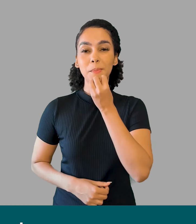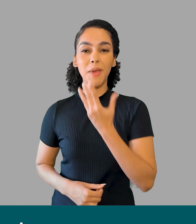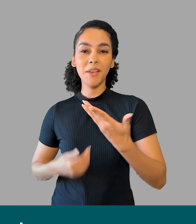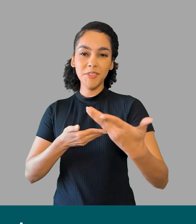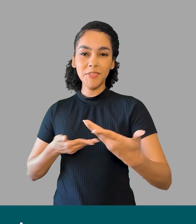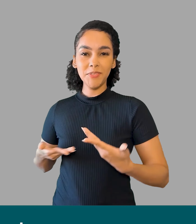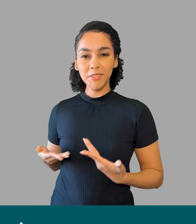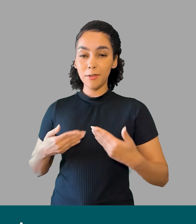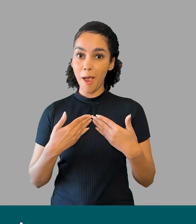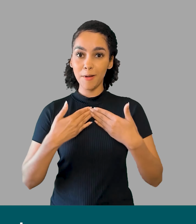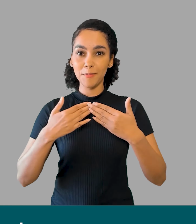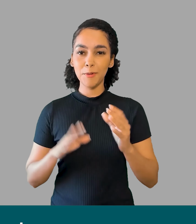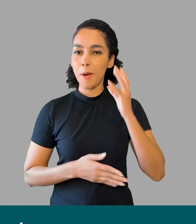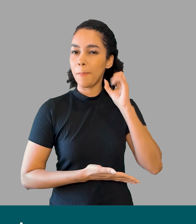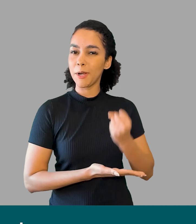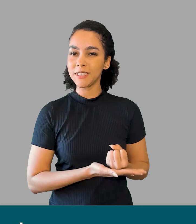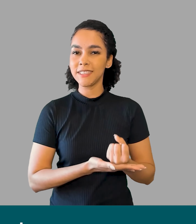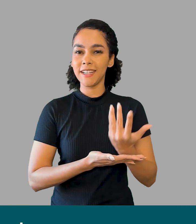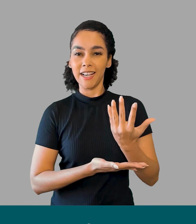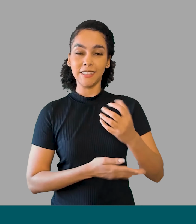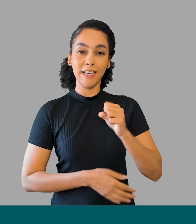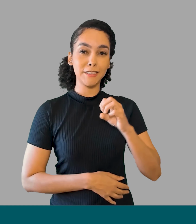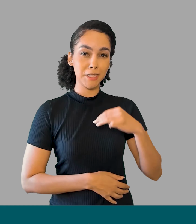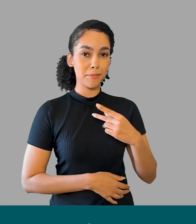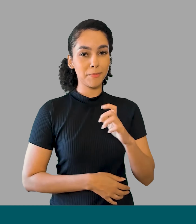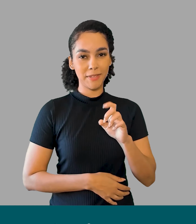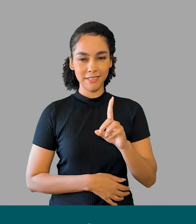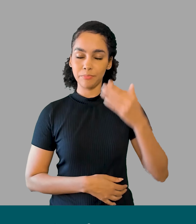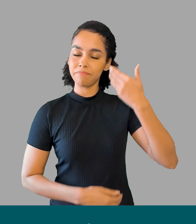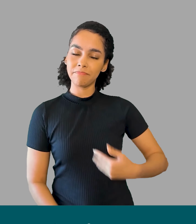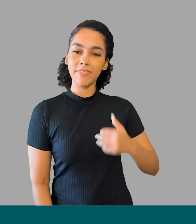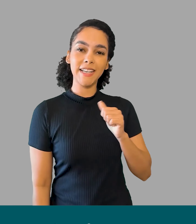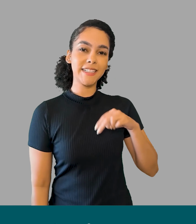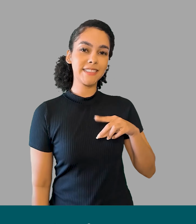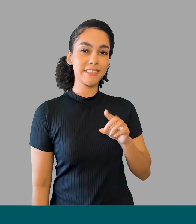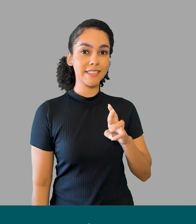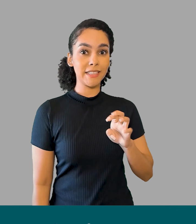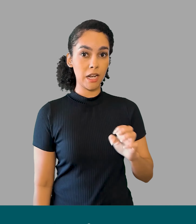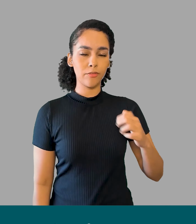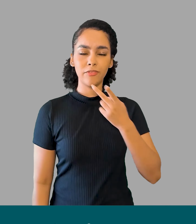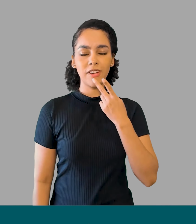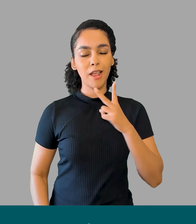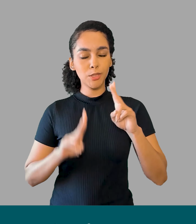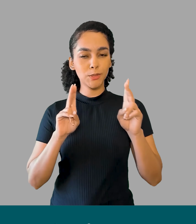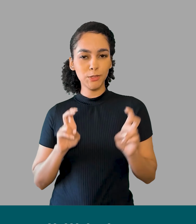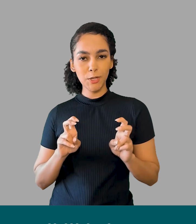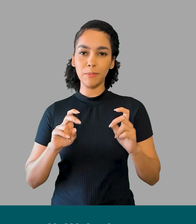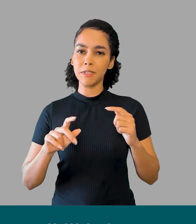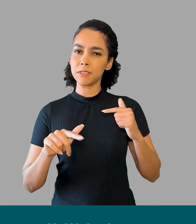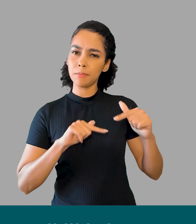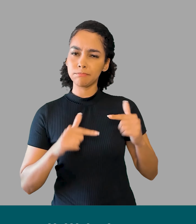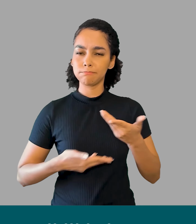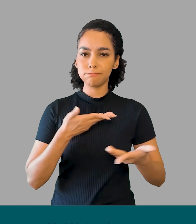Bem-vindos à estreia do podcast da SMPAD. Eu sou o André Kukerkorn e estarei aqui com vocês para falar de serviços,